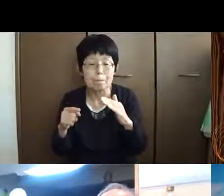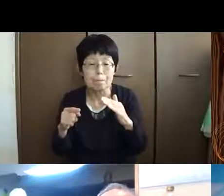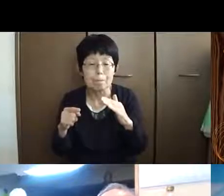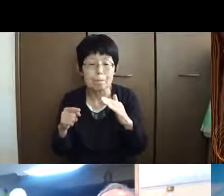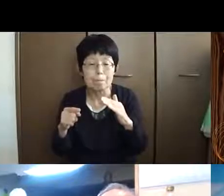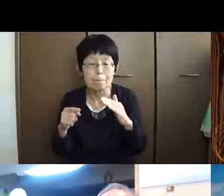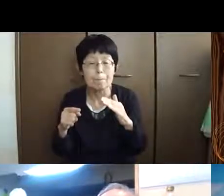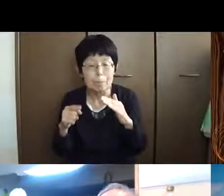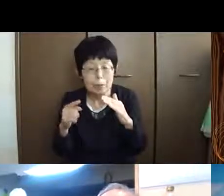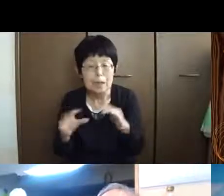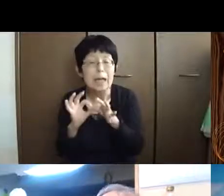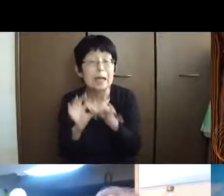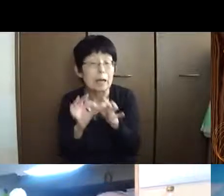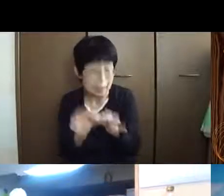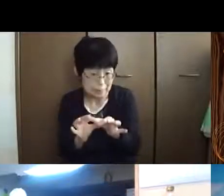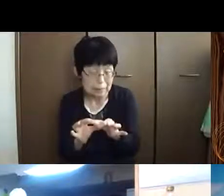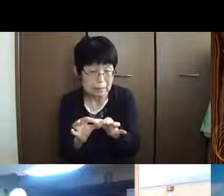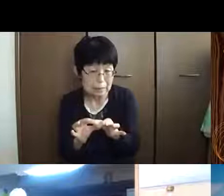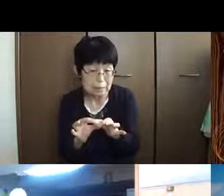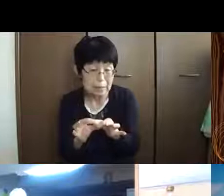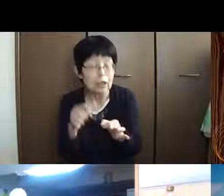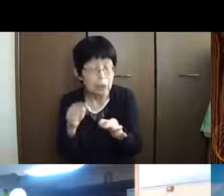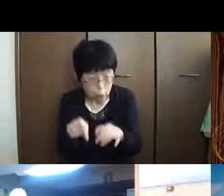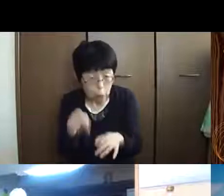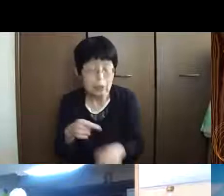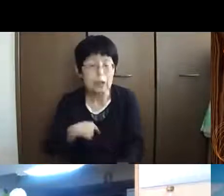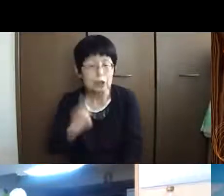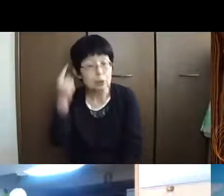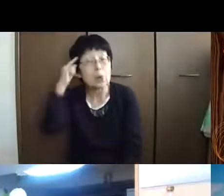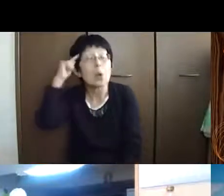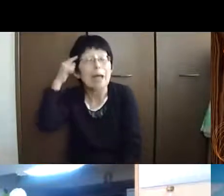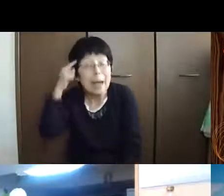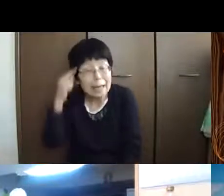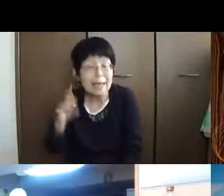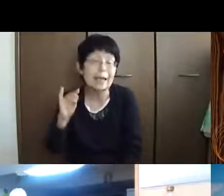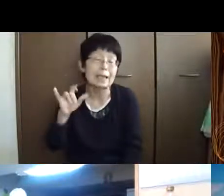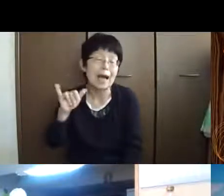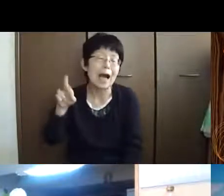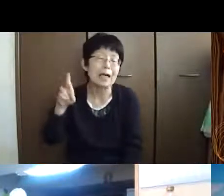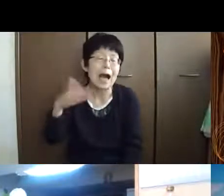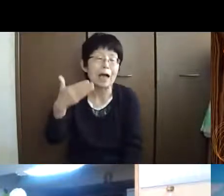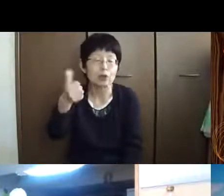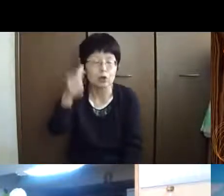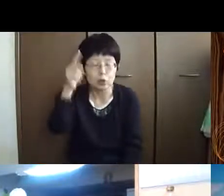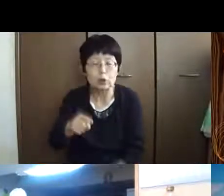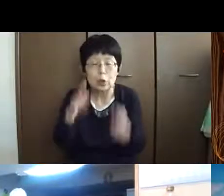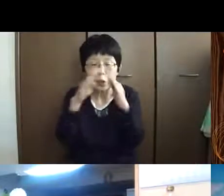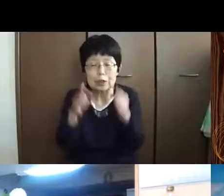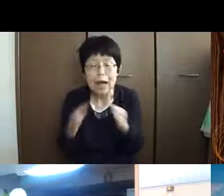関わっていたのですが、そこで自分の考えたキャラクターで耳のことや手話のことなどを漫画に